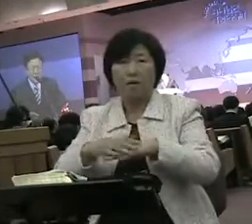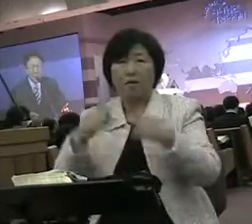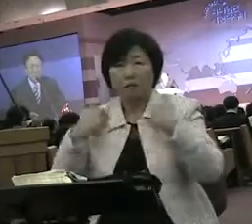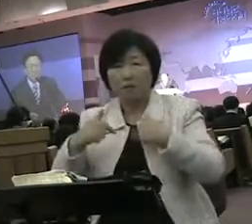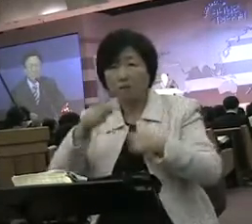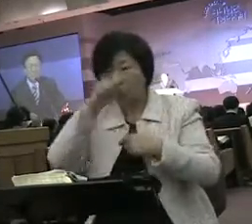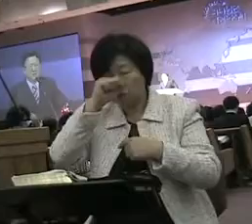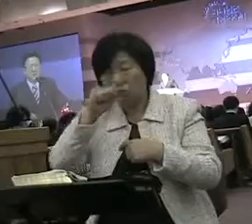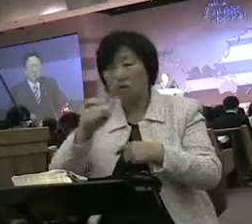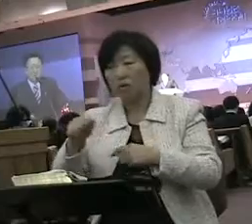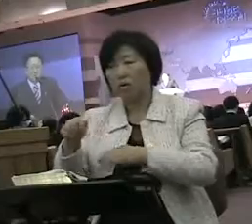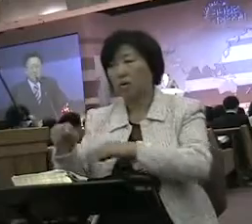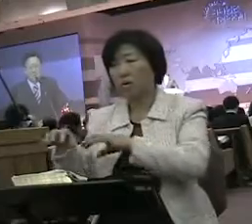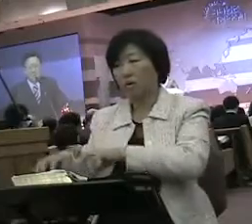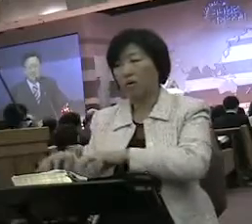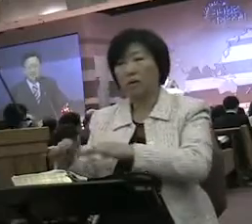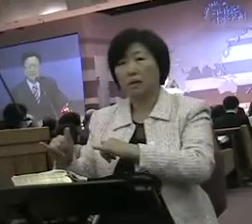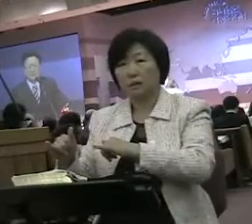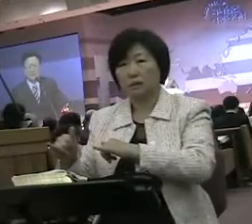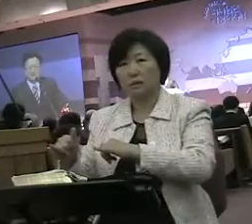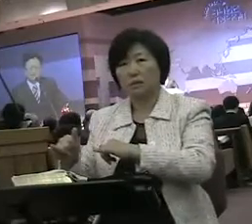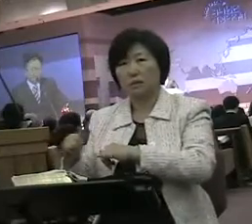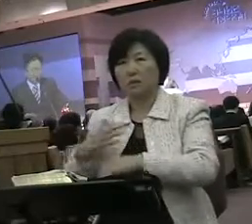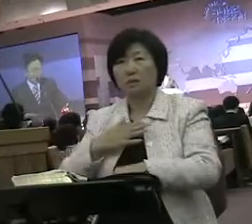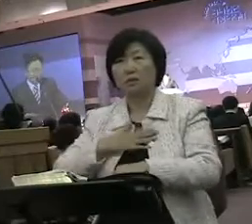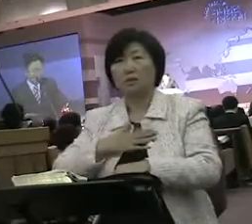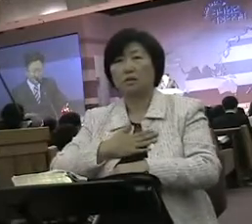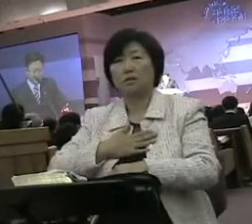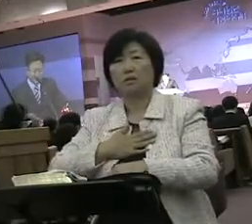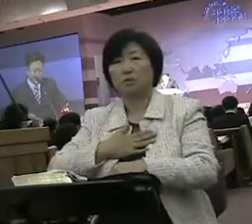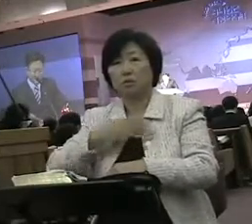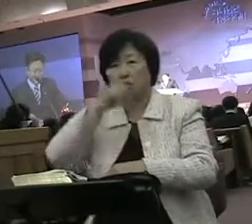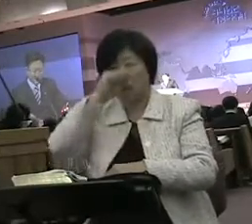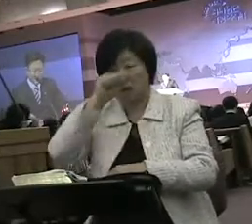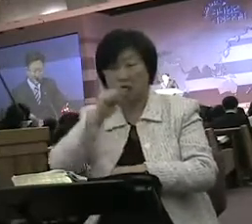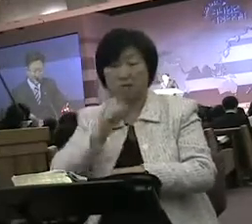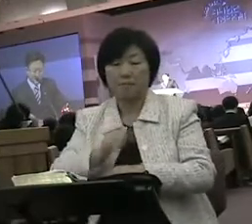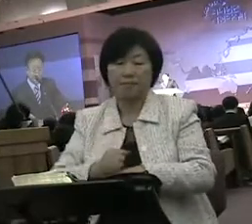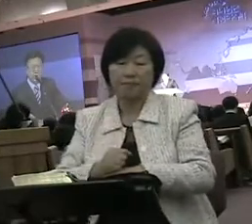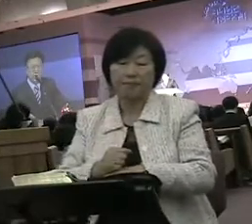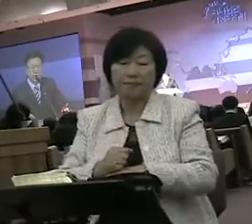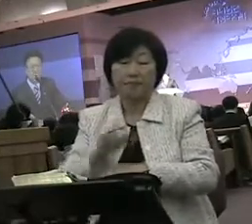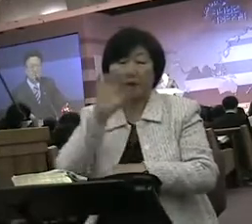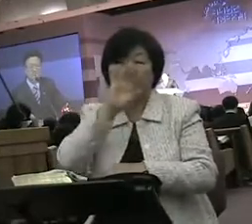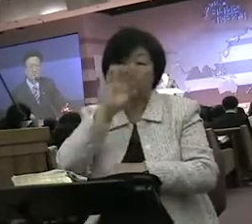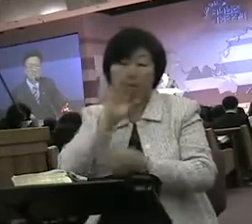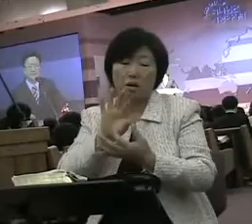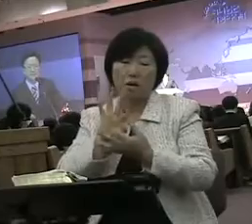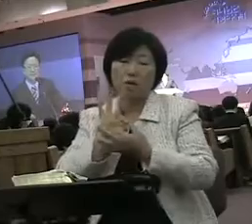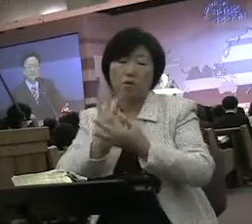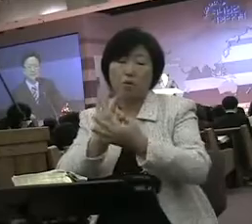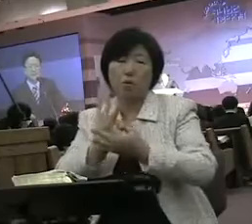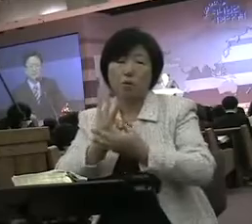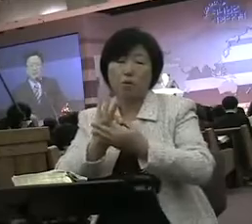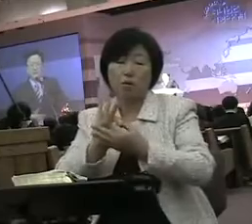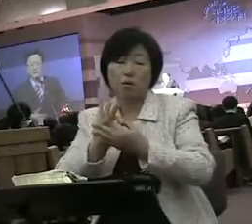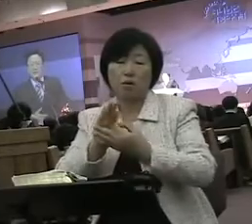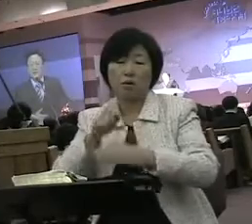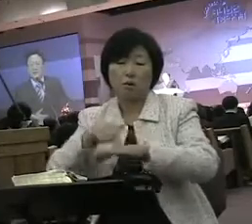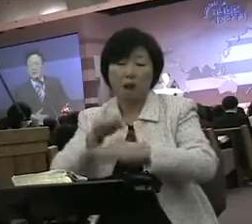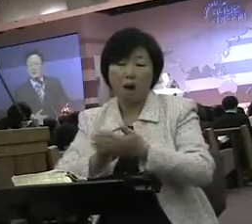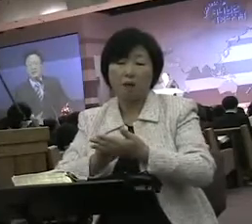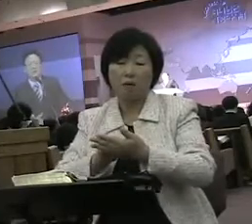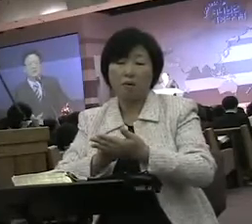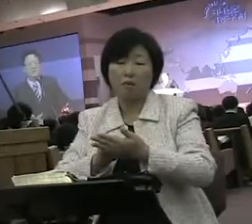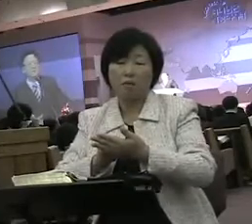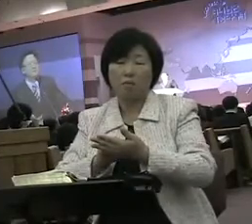사람을 세워줍니다. 옆에 있으면 그냥 기분이 좋습니다. 훈련을 통해서 내 마음에 있는